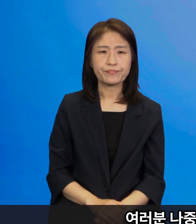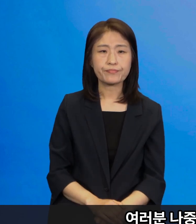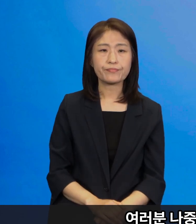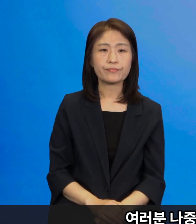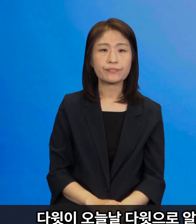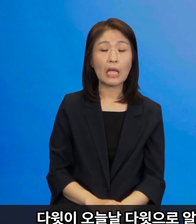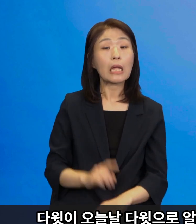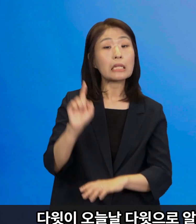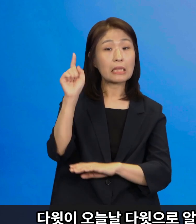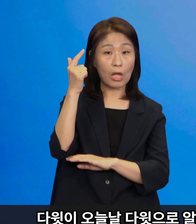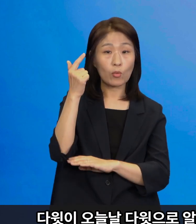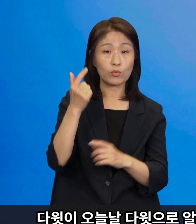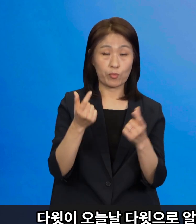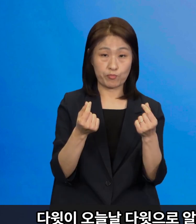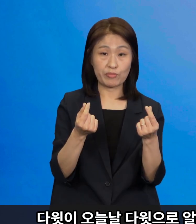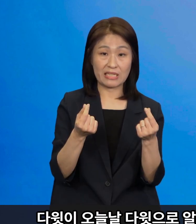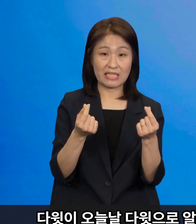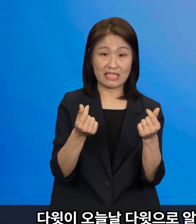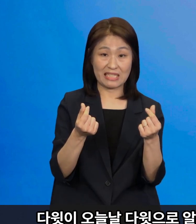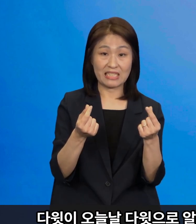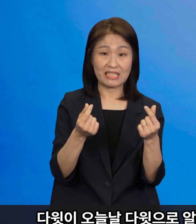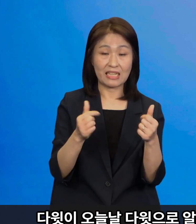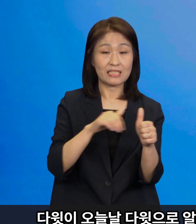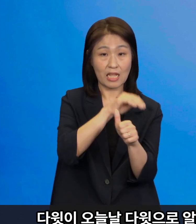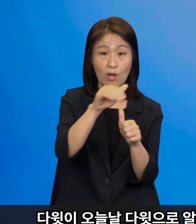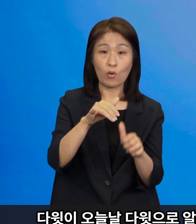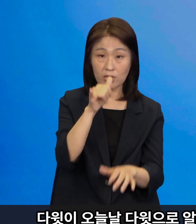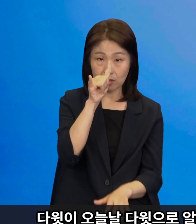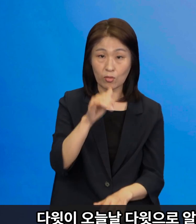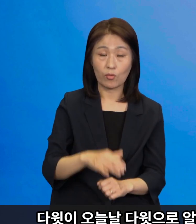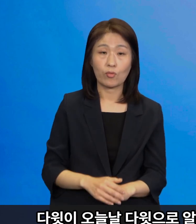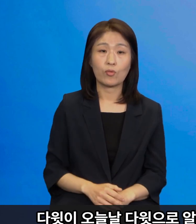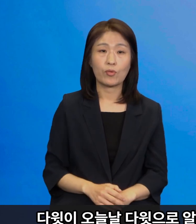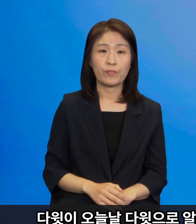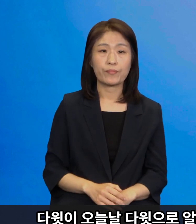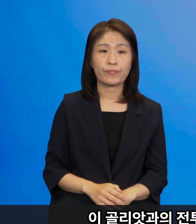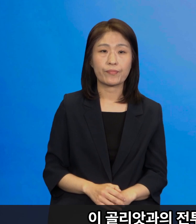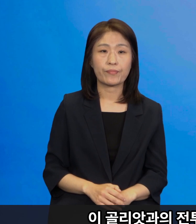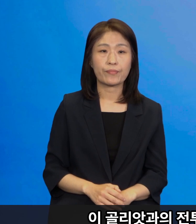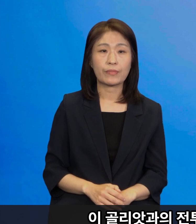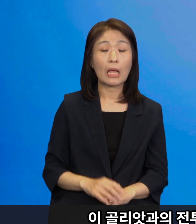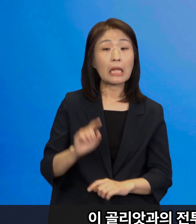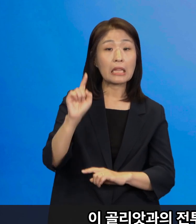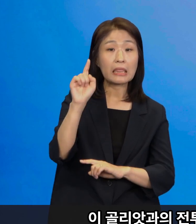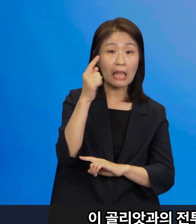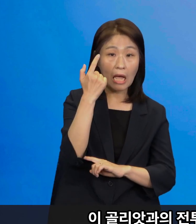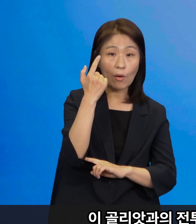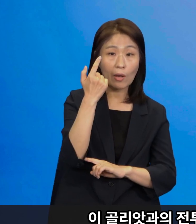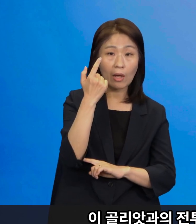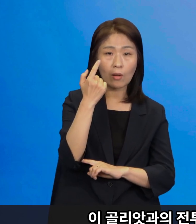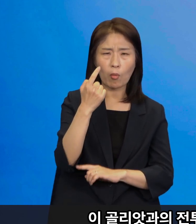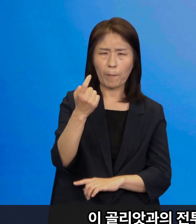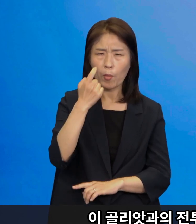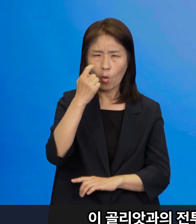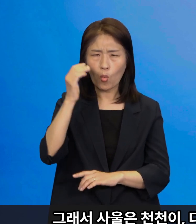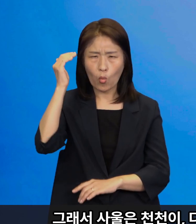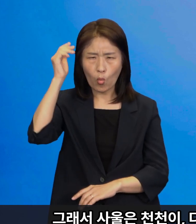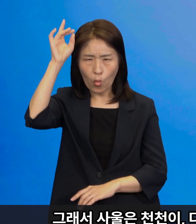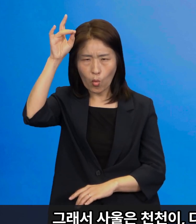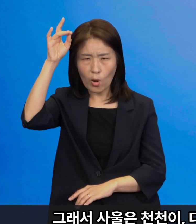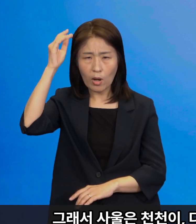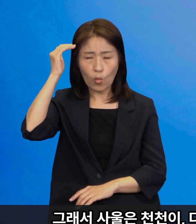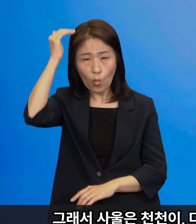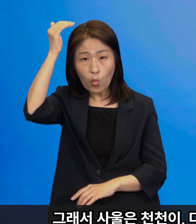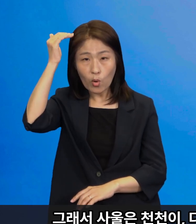보겠지만 다윗이 오늘날 다윗으로 알려진 결정적인 사건이 뭐였습니까? 이 골리앗과의 전투였잖아요. 거기서 이긴 거예요.